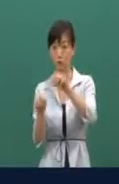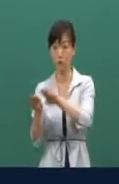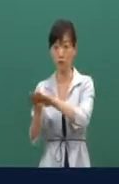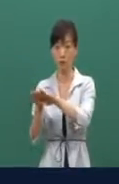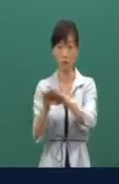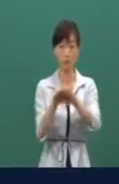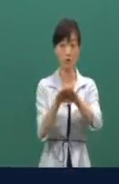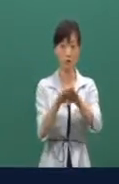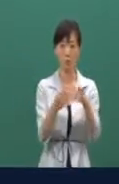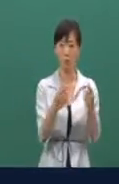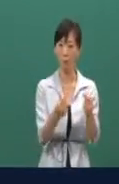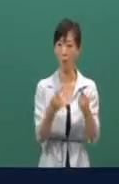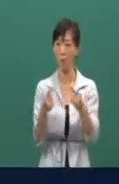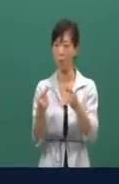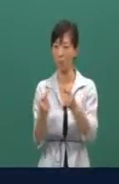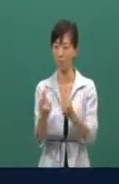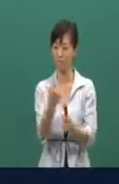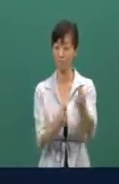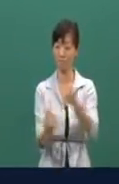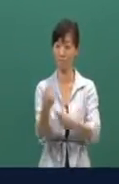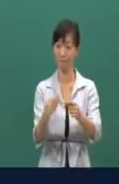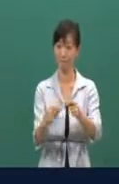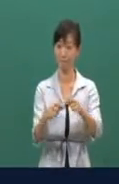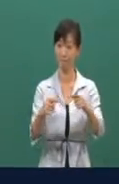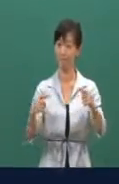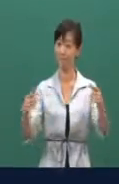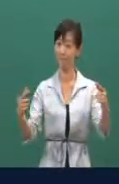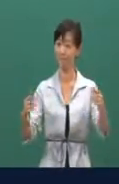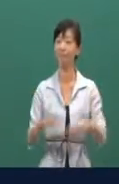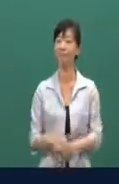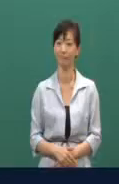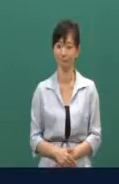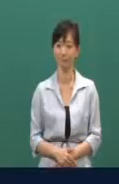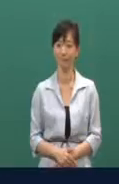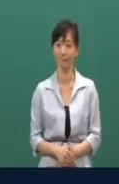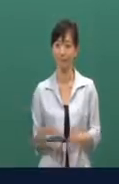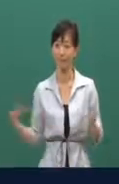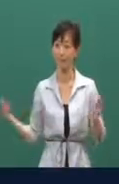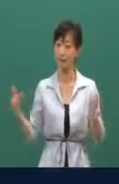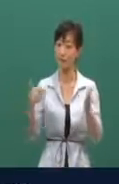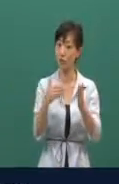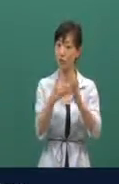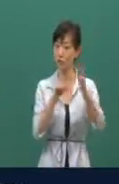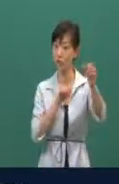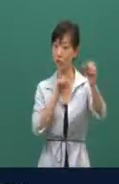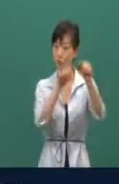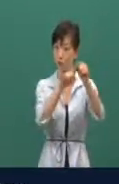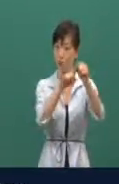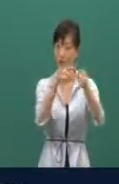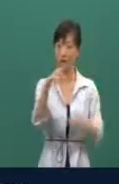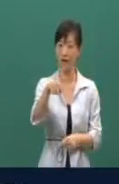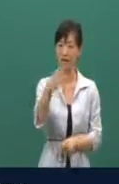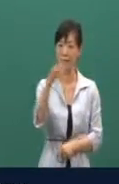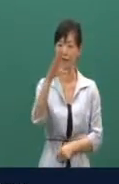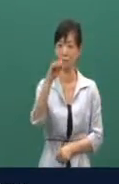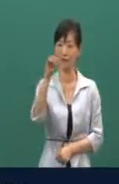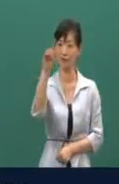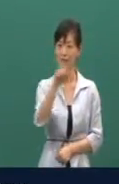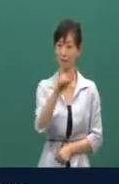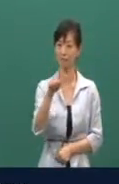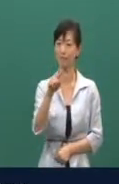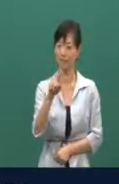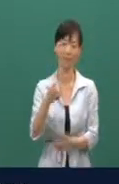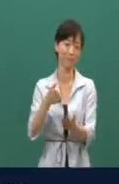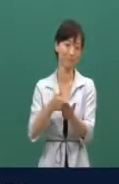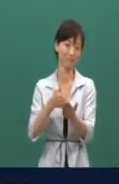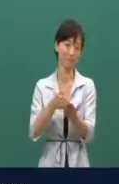そしてゴールデンウィークも順調に観光客を増やしてきたのが大きい、最終的に100万人の大台を目